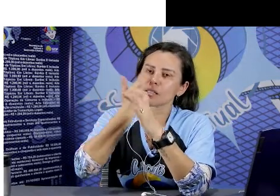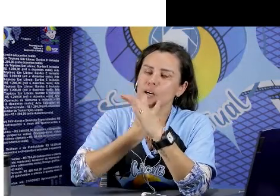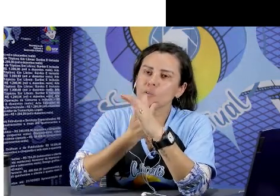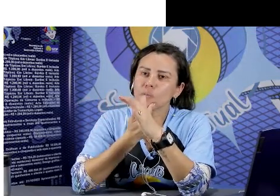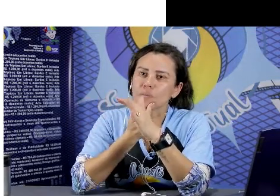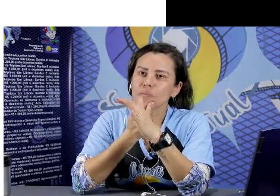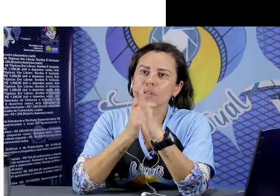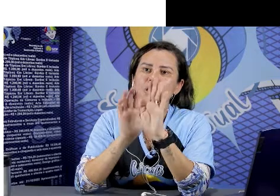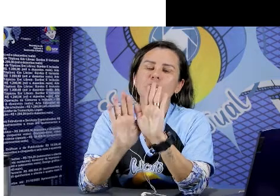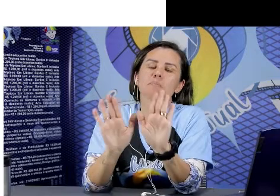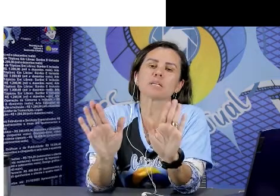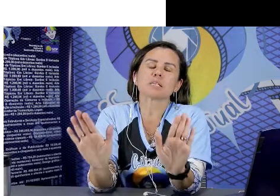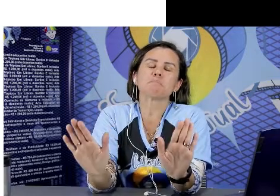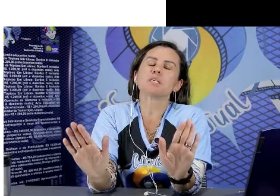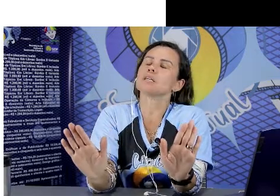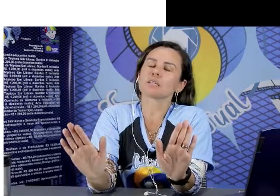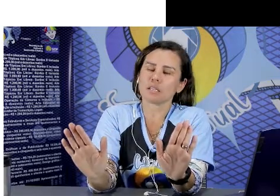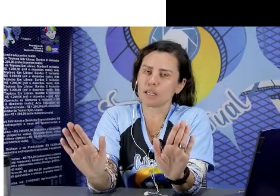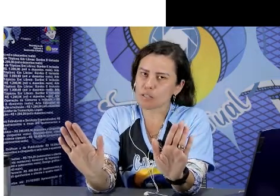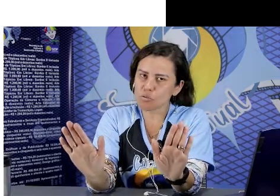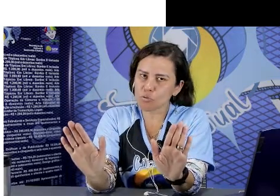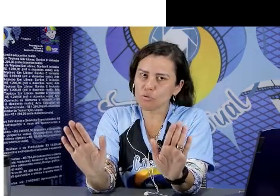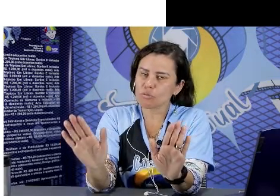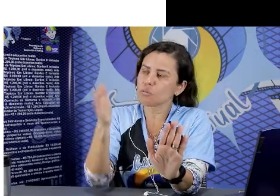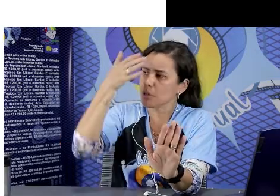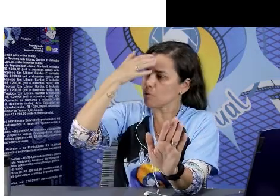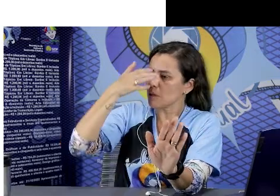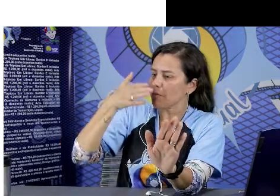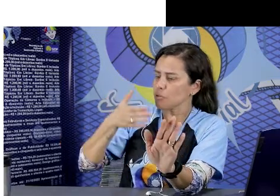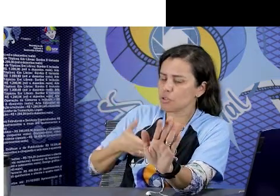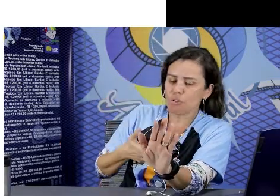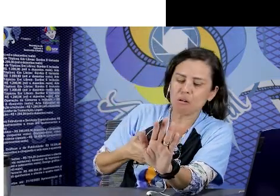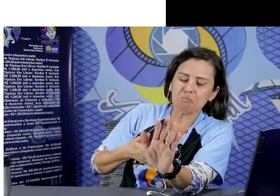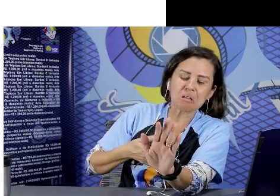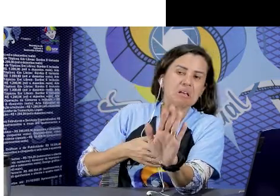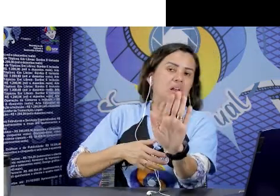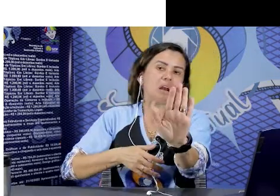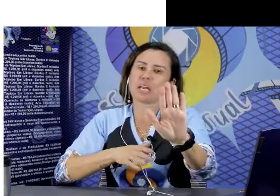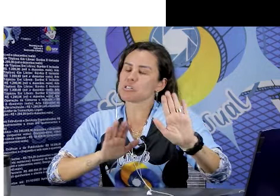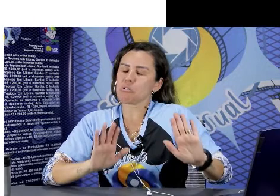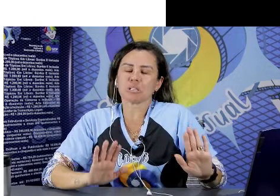oralização, ninguém percebia que ele era surdo, porque não estava no visual, lá na escola também